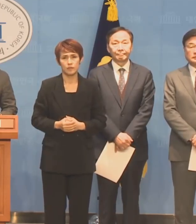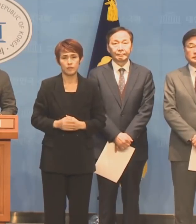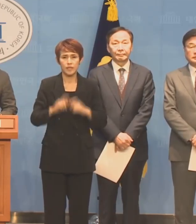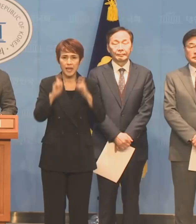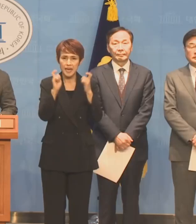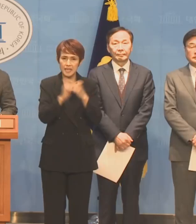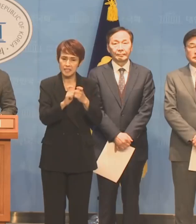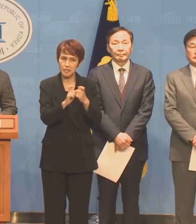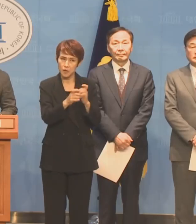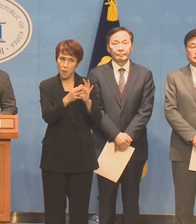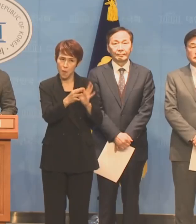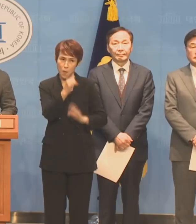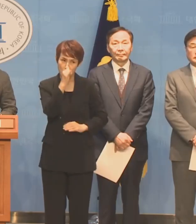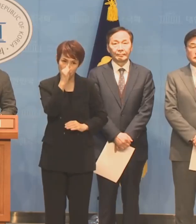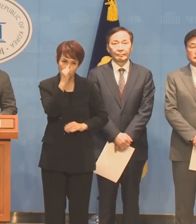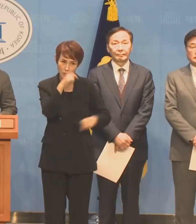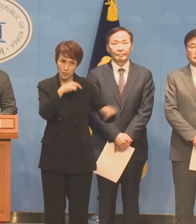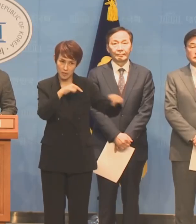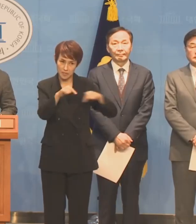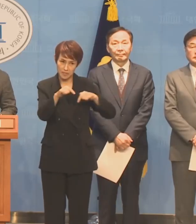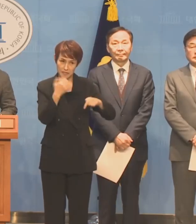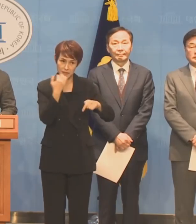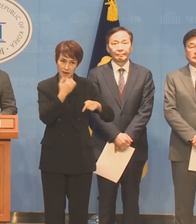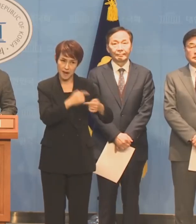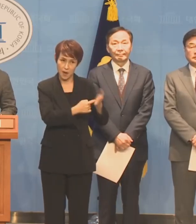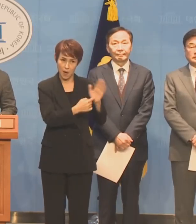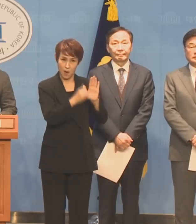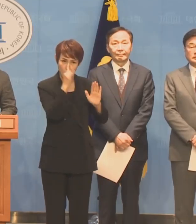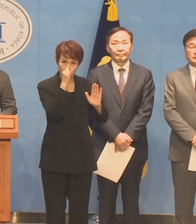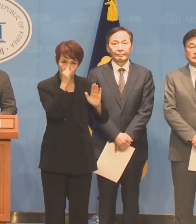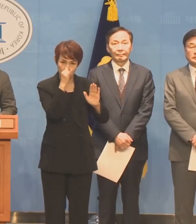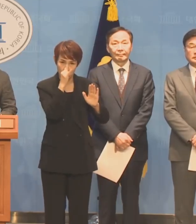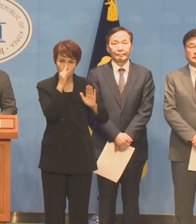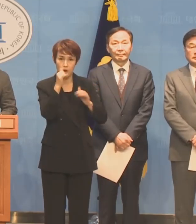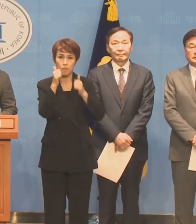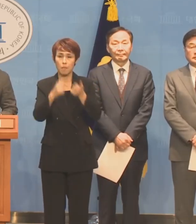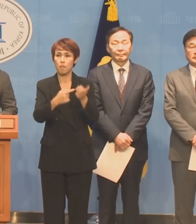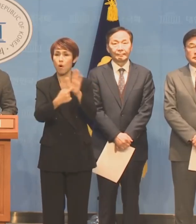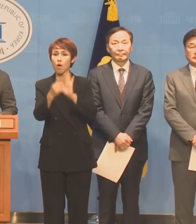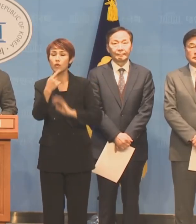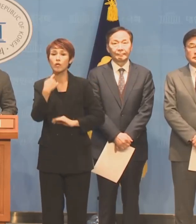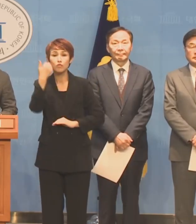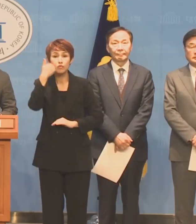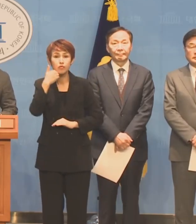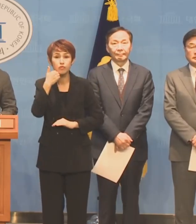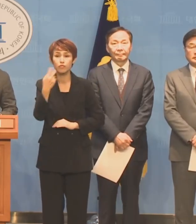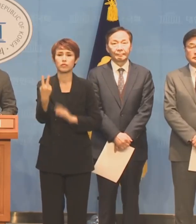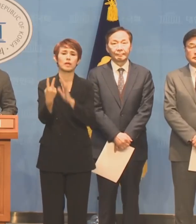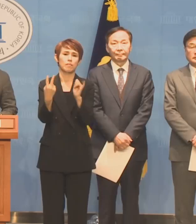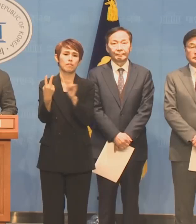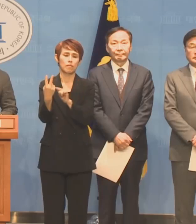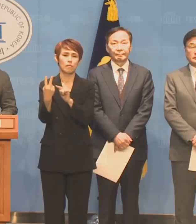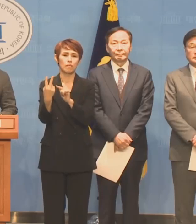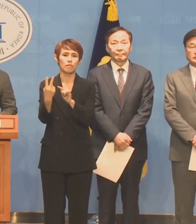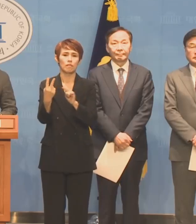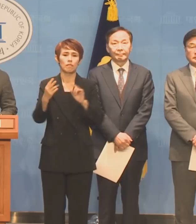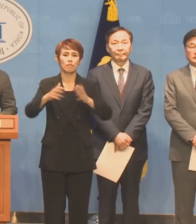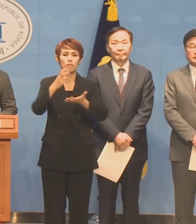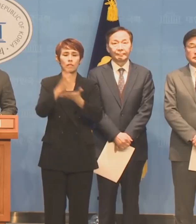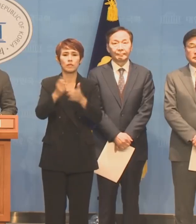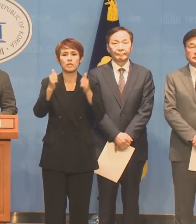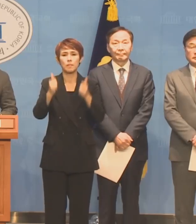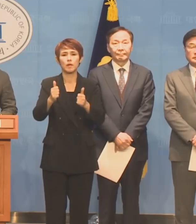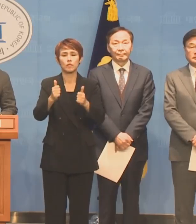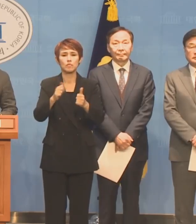개인적 이념이나 정치적 성향을 노골적으로 판결에 드러내기까지 한 인사들을 헌법재판관